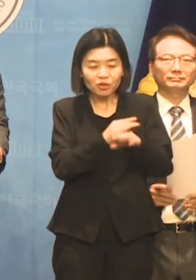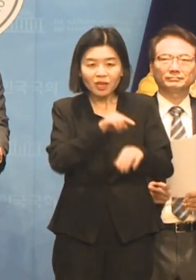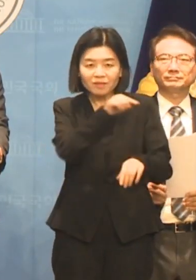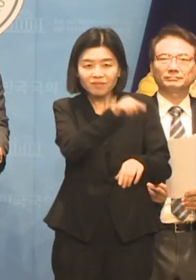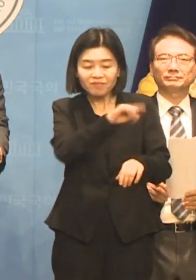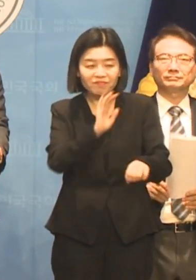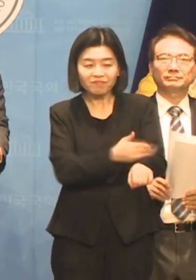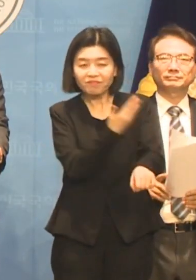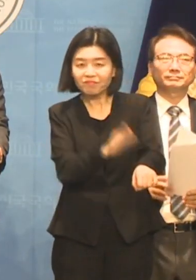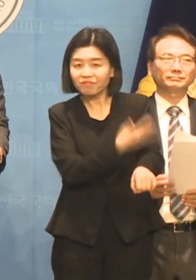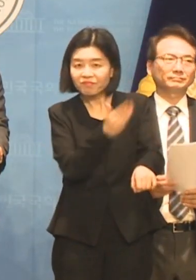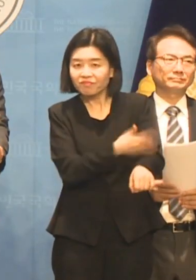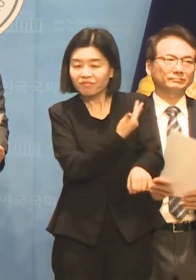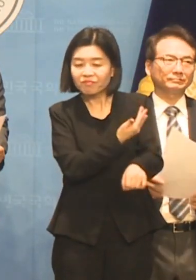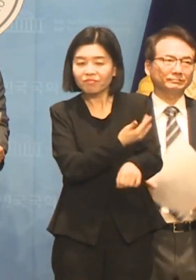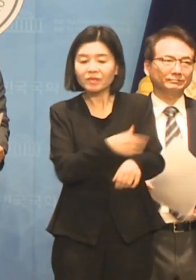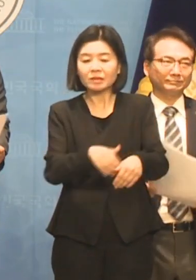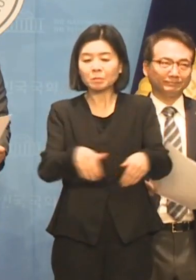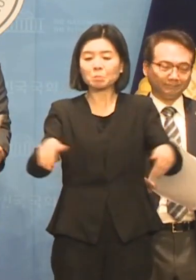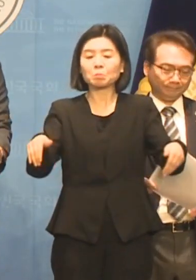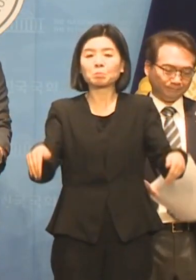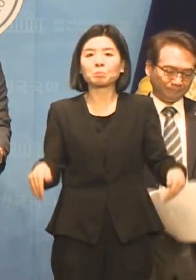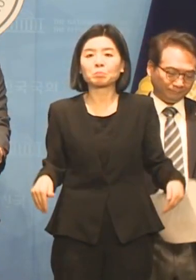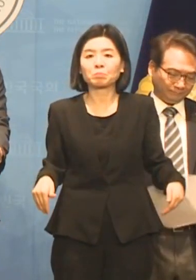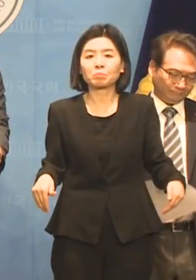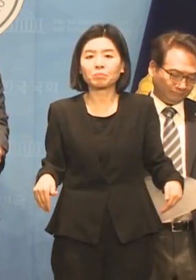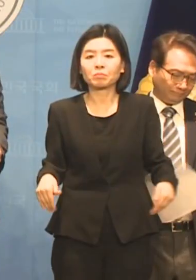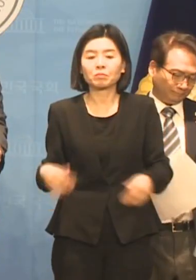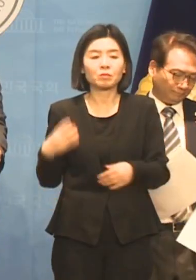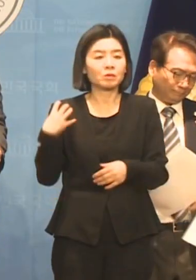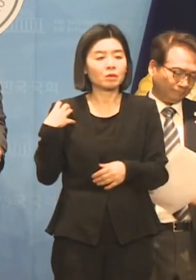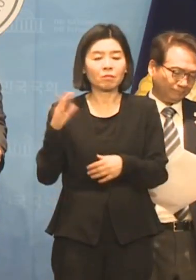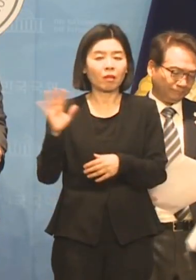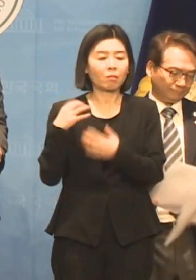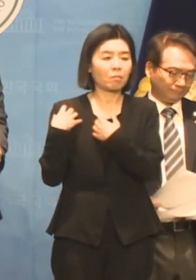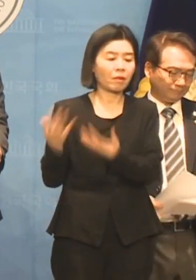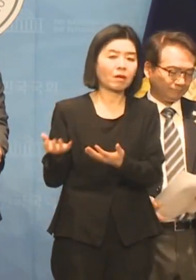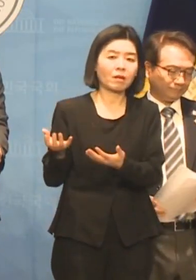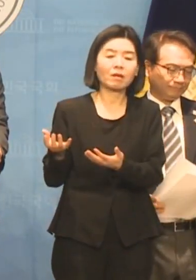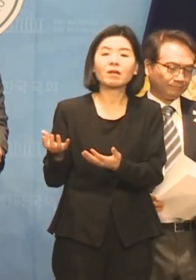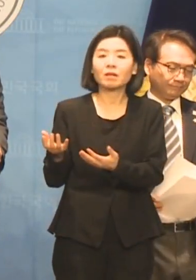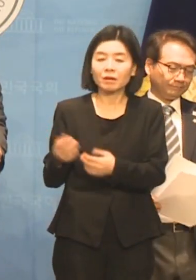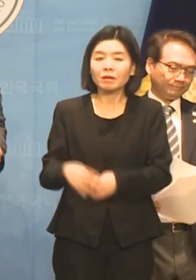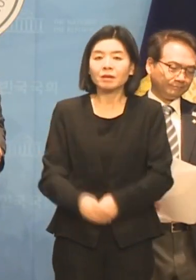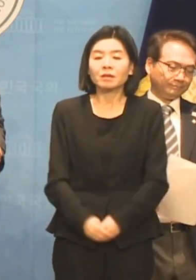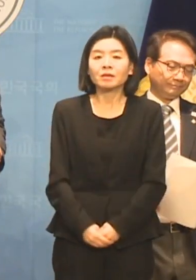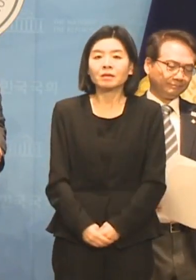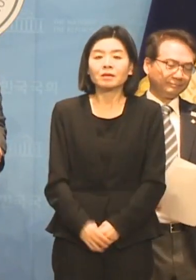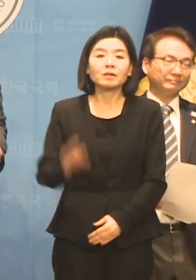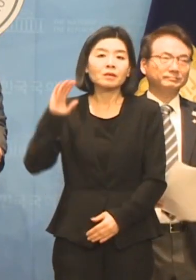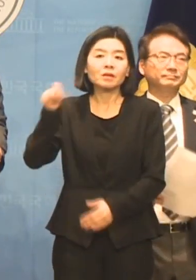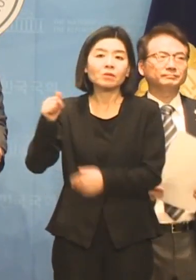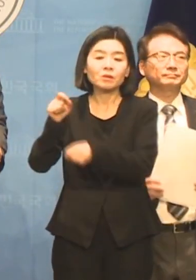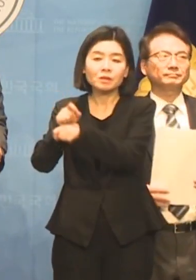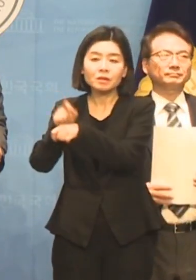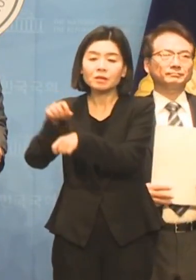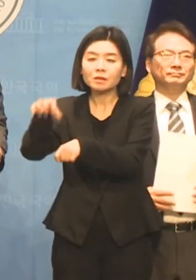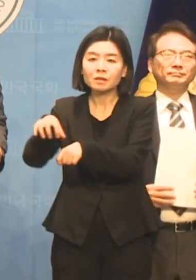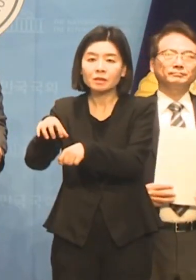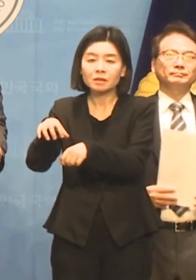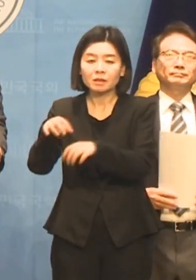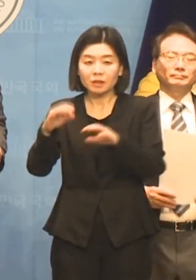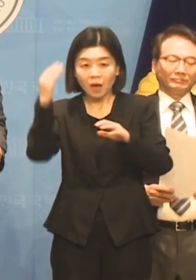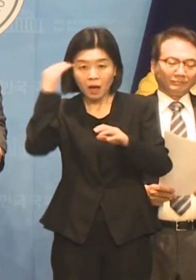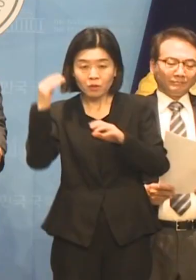하며 유체이탈식 화법으로 책임 회피에만 급급합니다. 대통령실은 민간